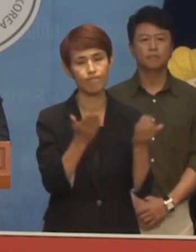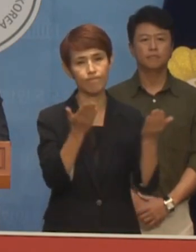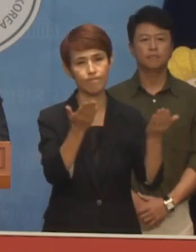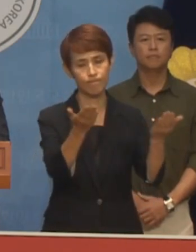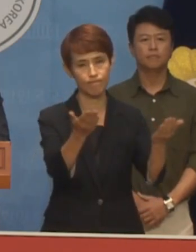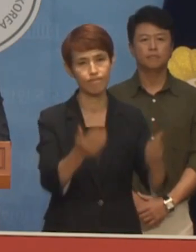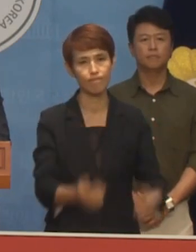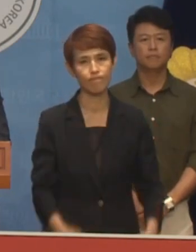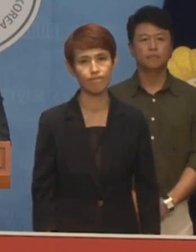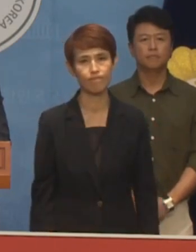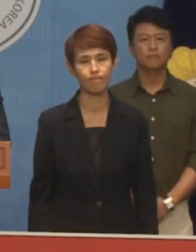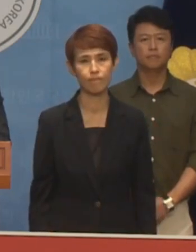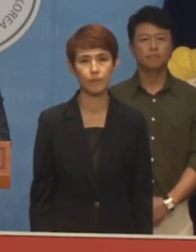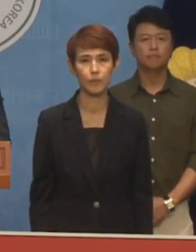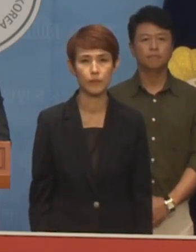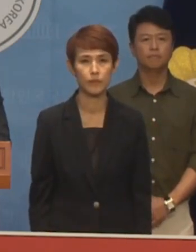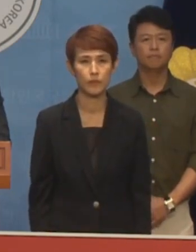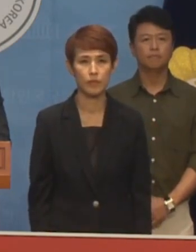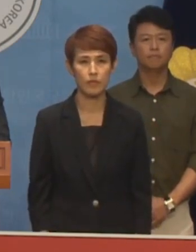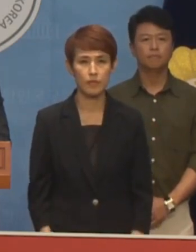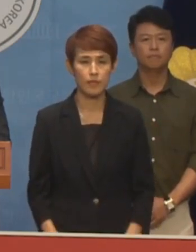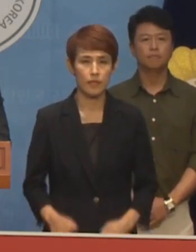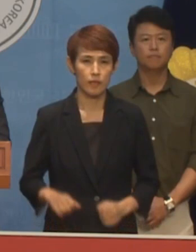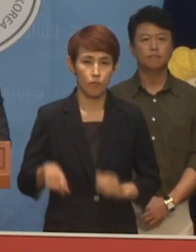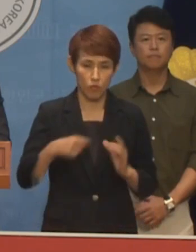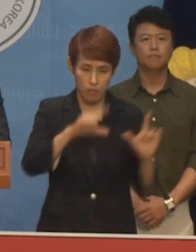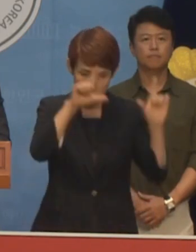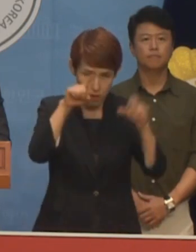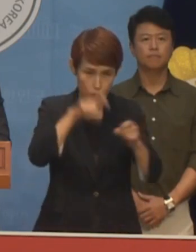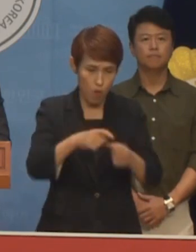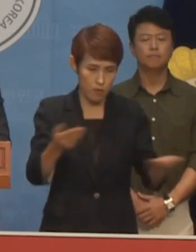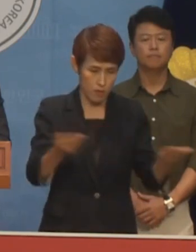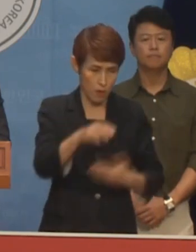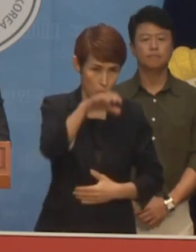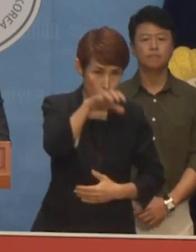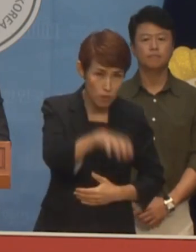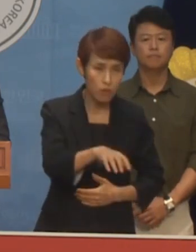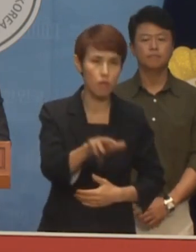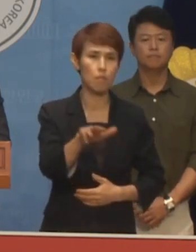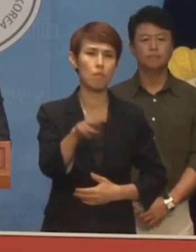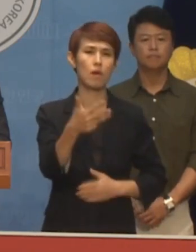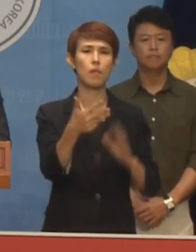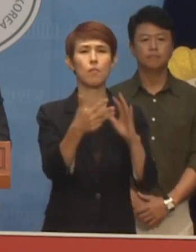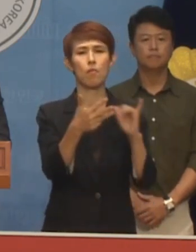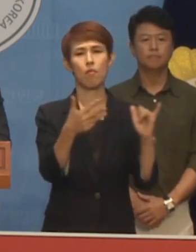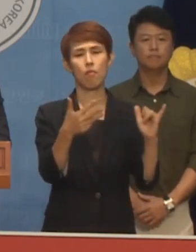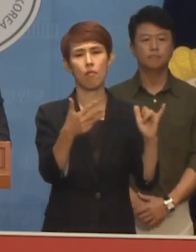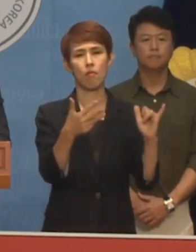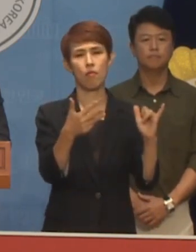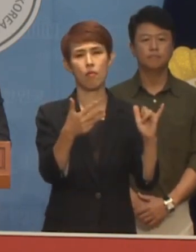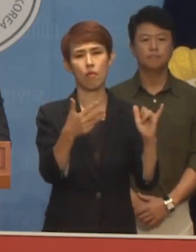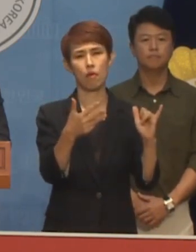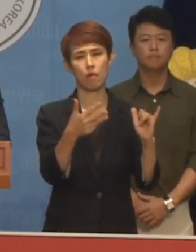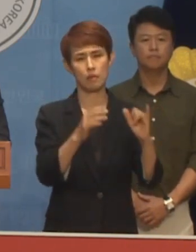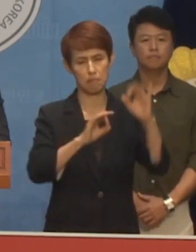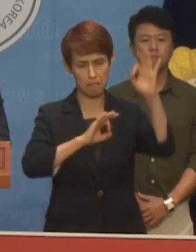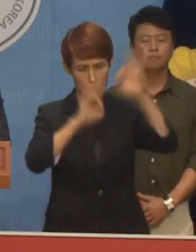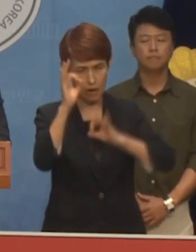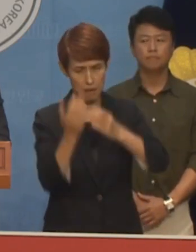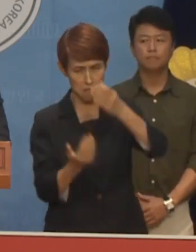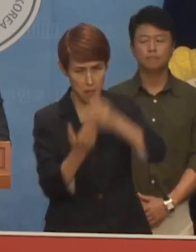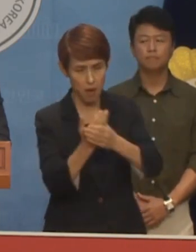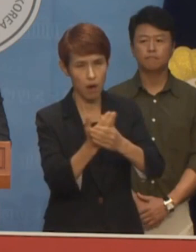전합니다. 살기 위해 일하는 일터에서 매년 800여 명에 이르는 직장인들이 안타까운 사고로 세상을 떠나고